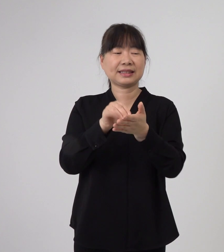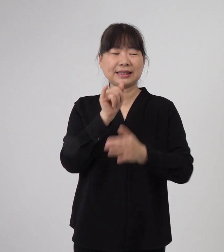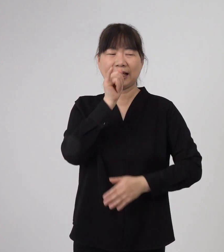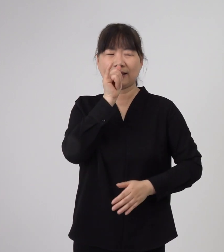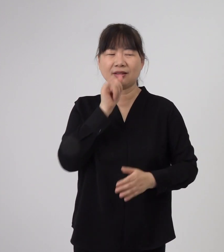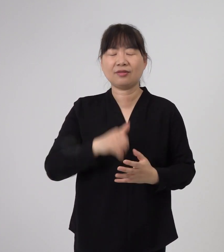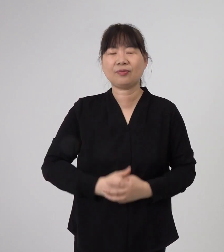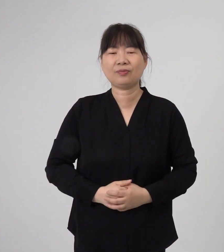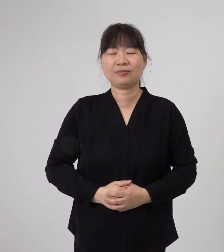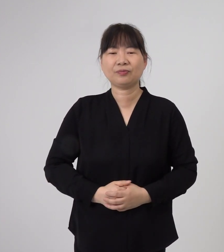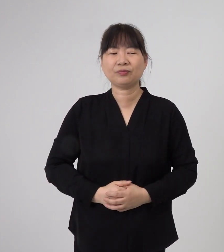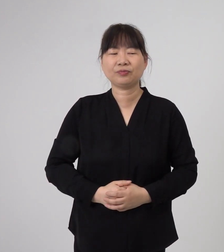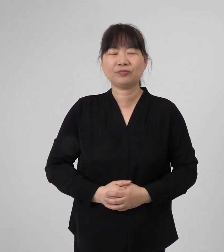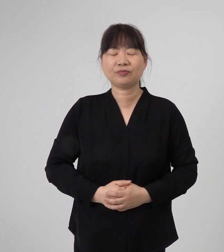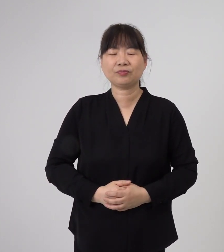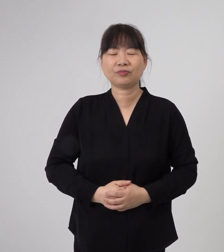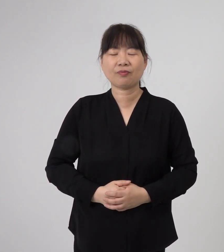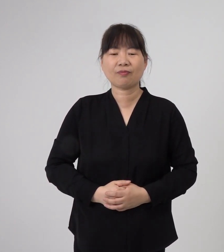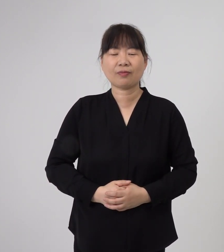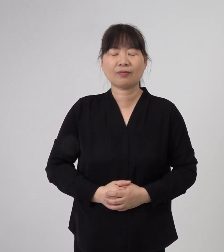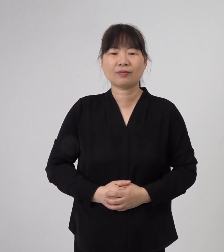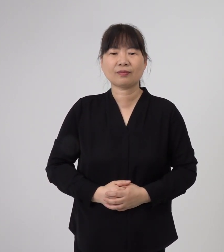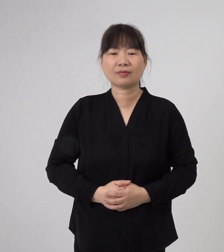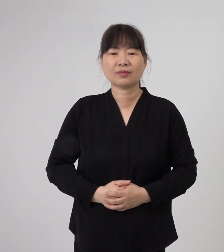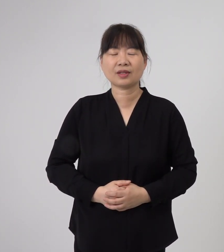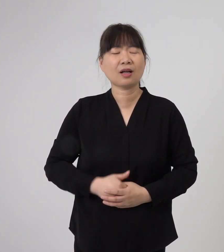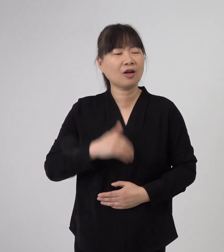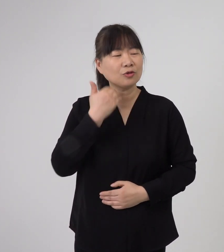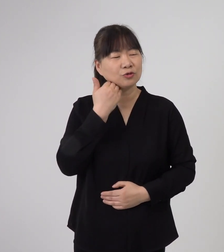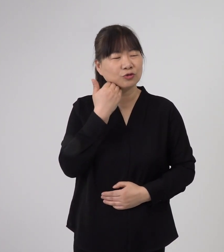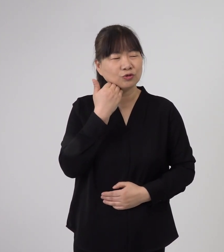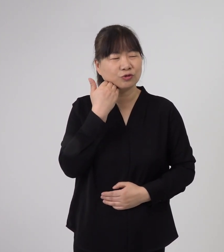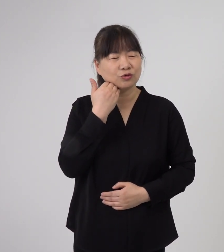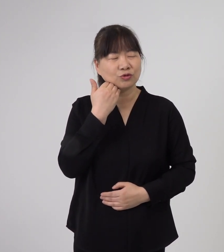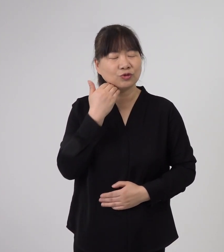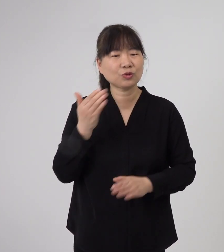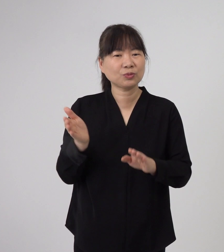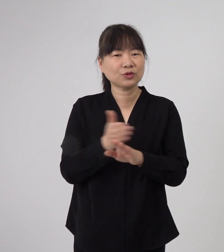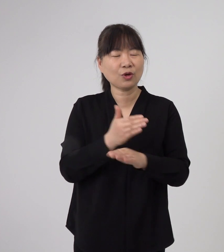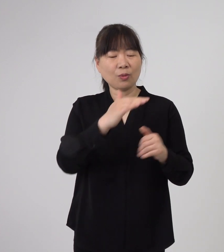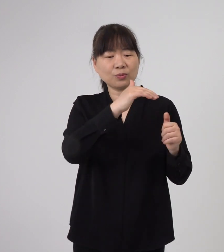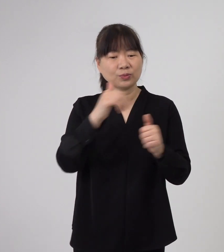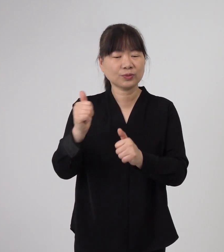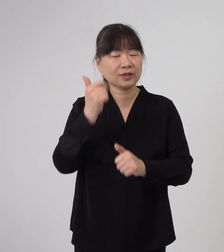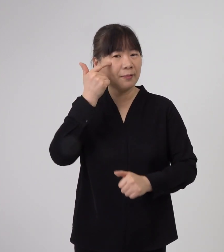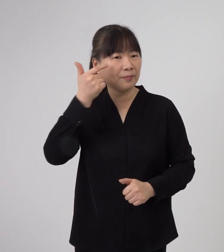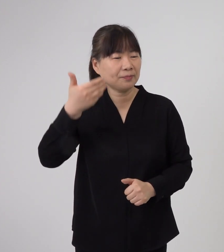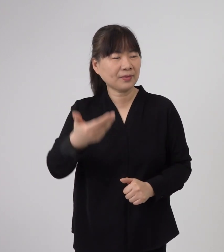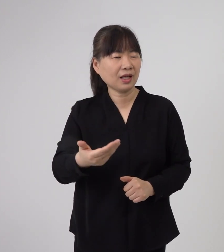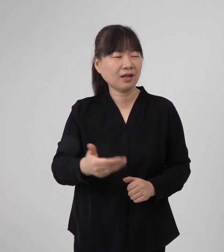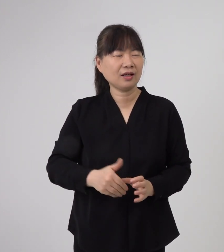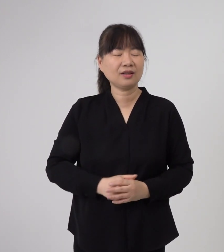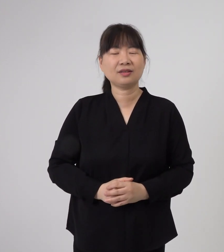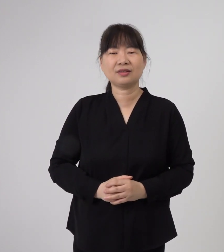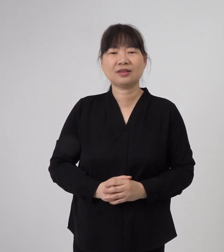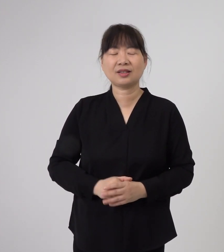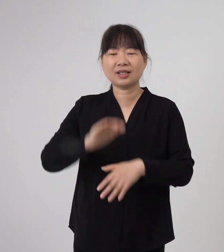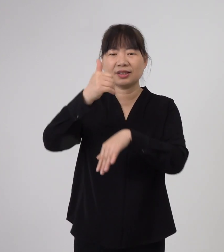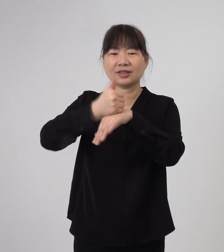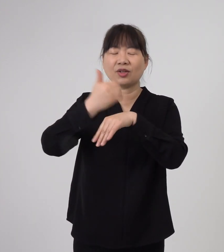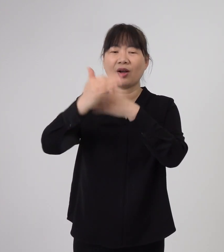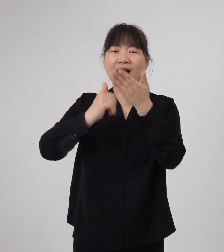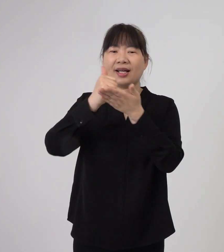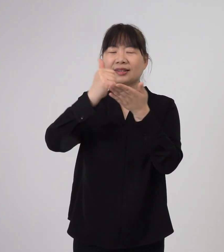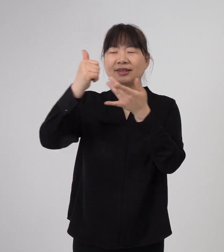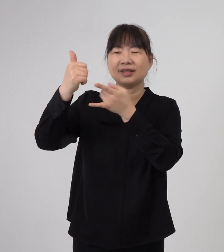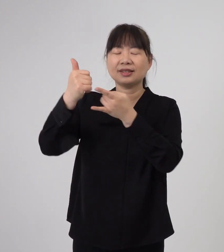그런데 이 모세는 누구에 의해서 부름을 받는가 하면 하나님에 의해서 부름을 받아요. 드디어